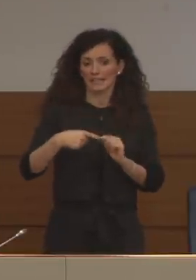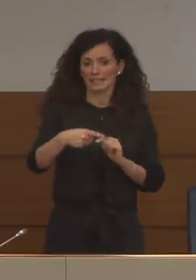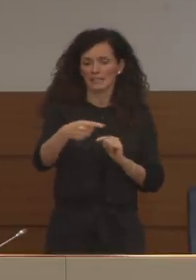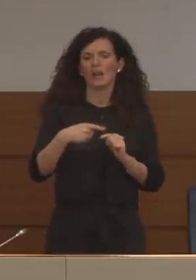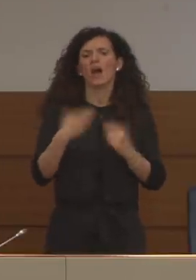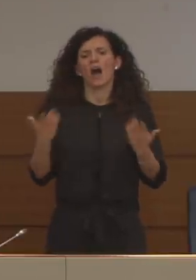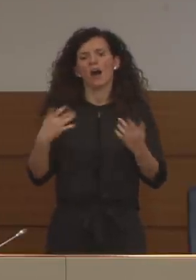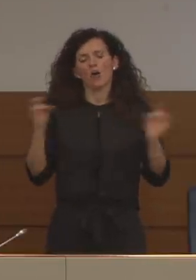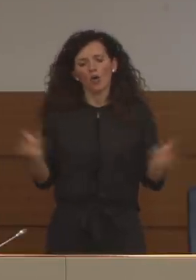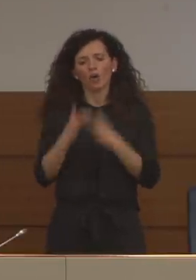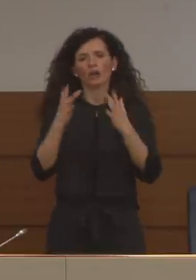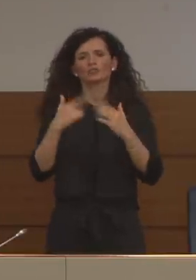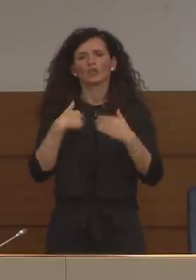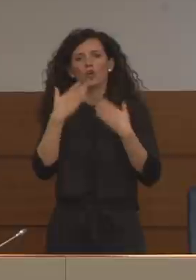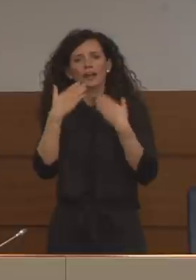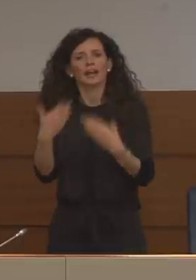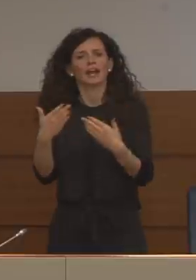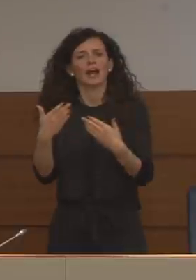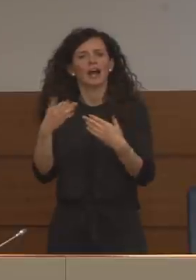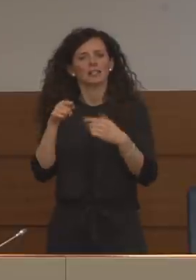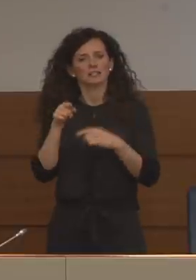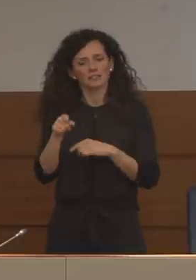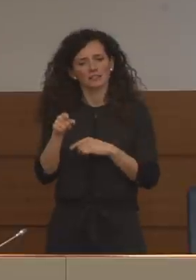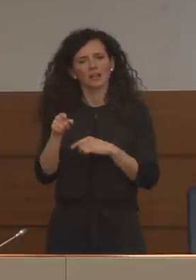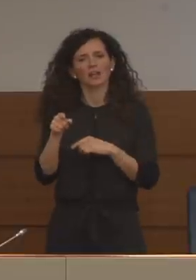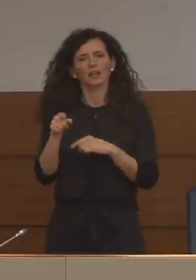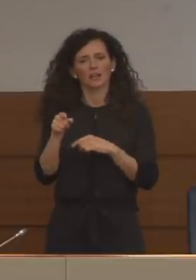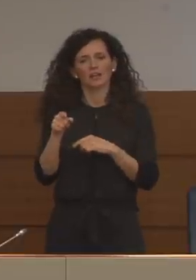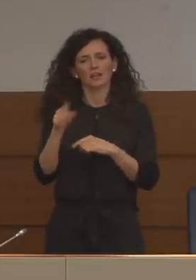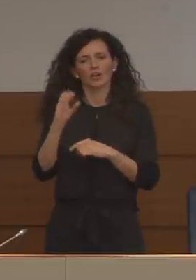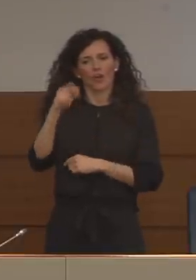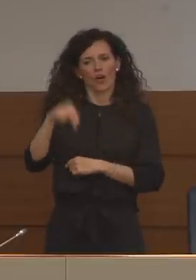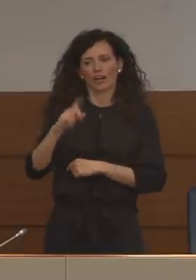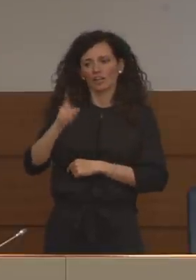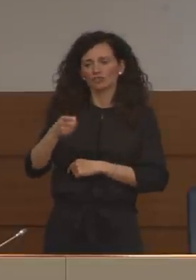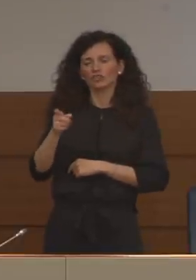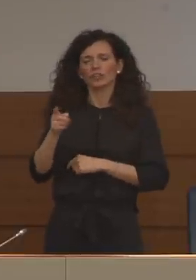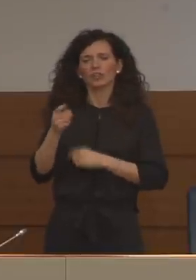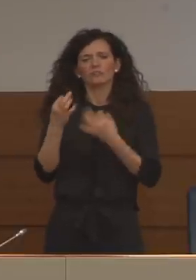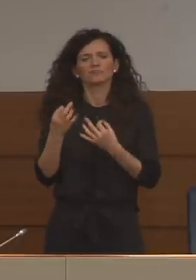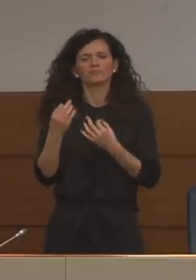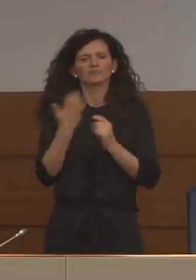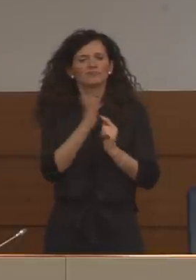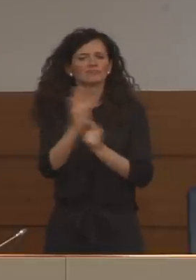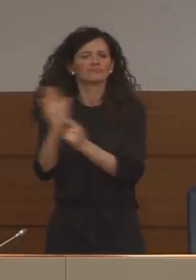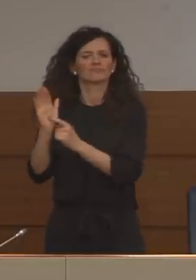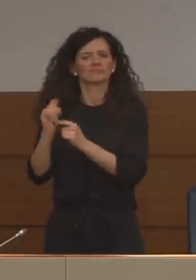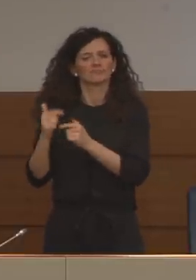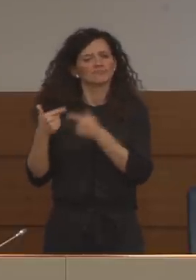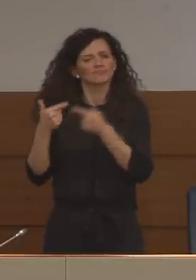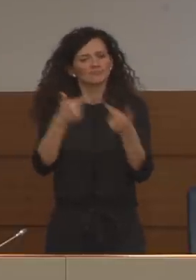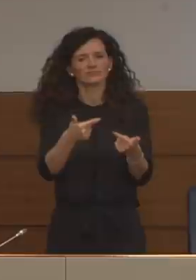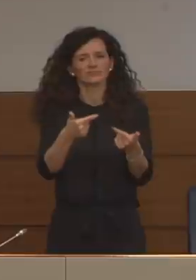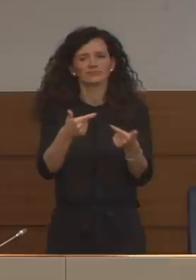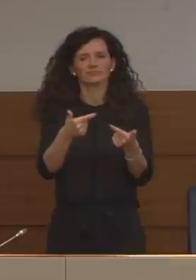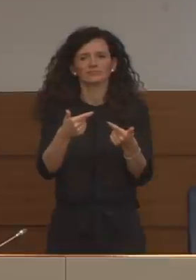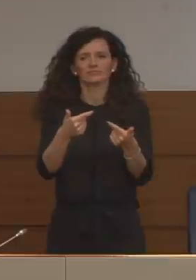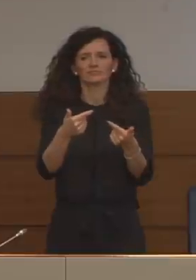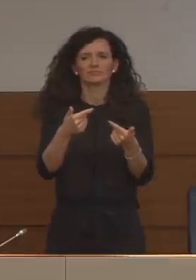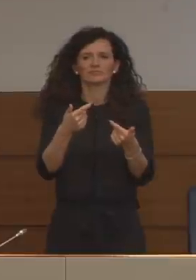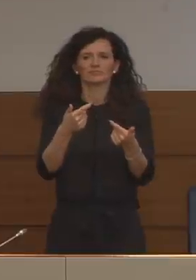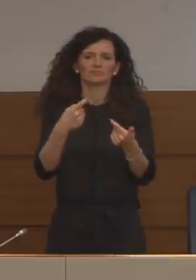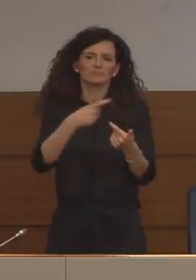ringraziare per questo gesto di generosità nei confronti del nostro